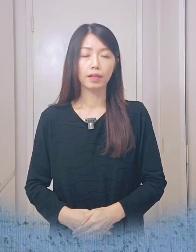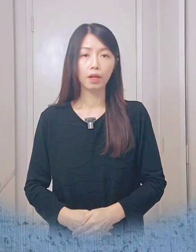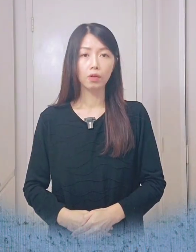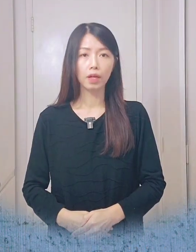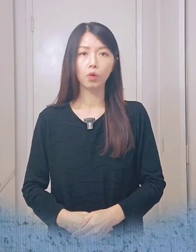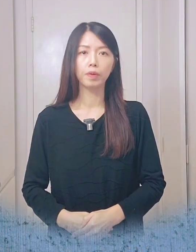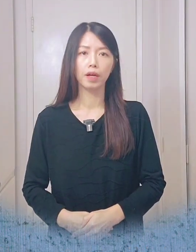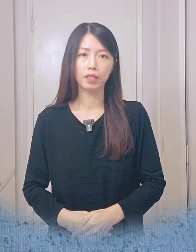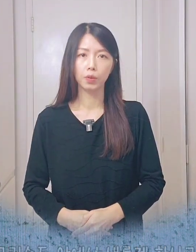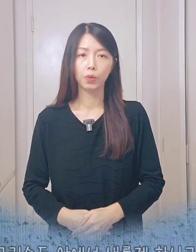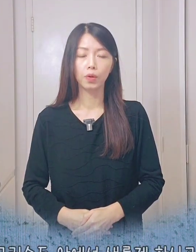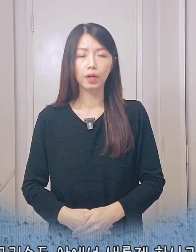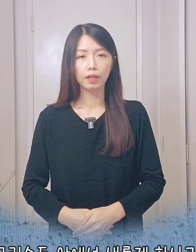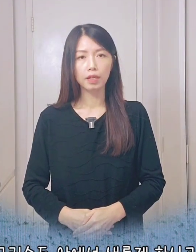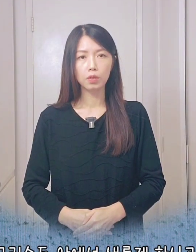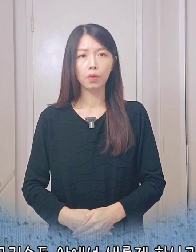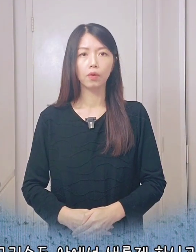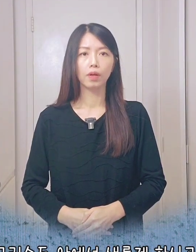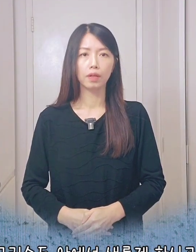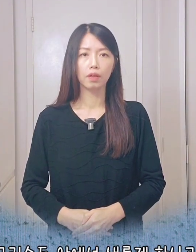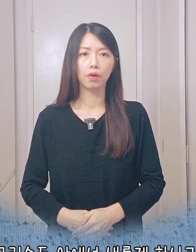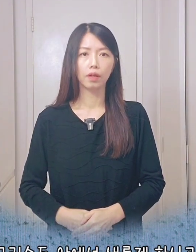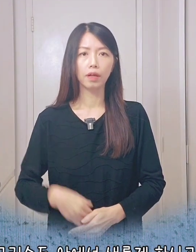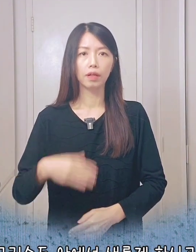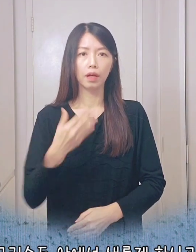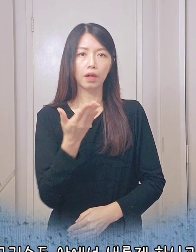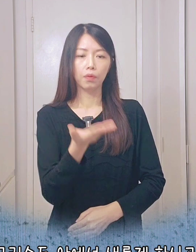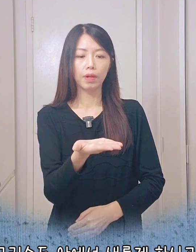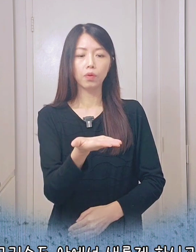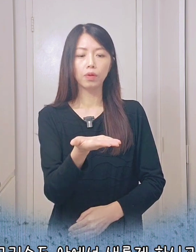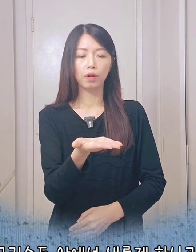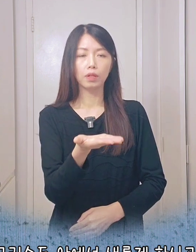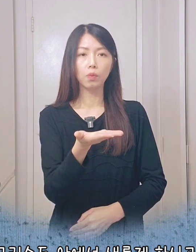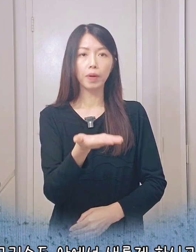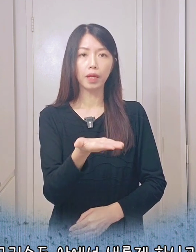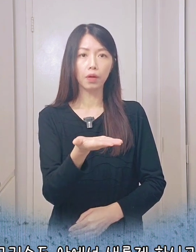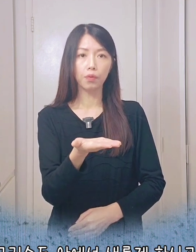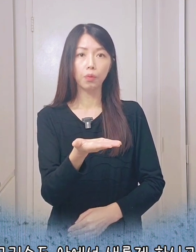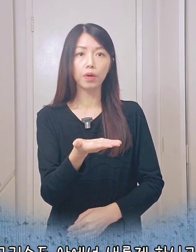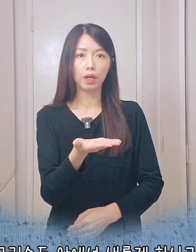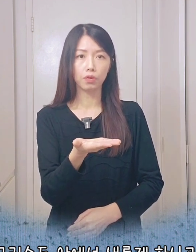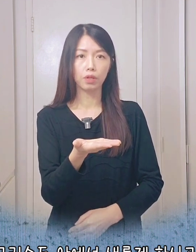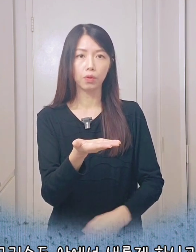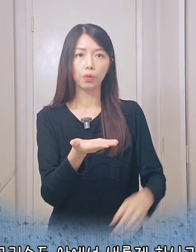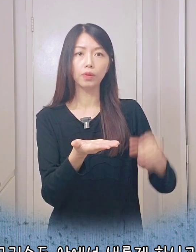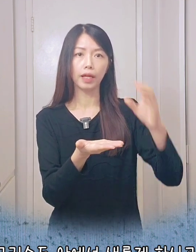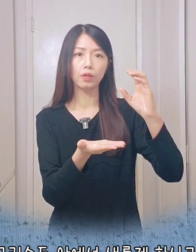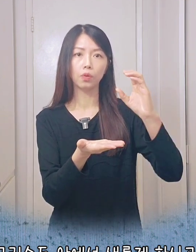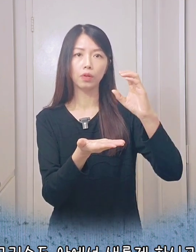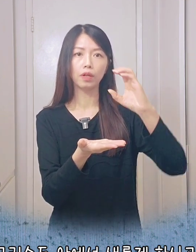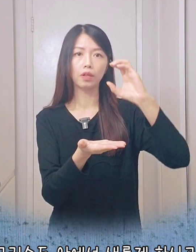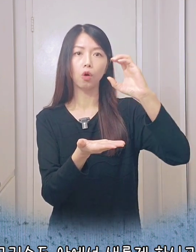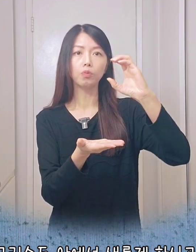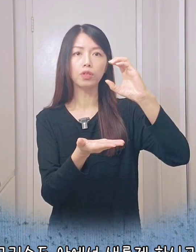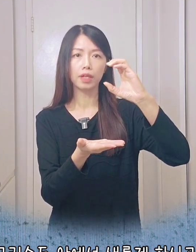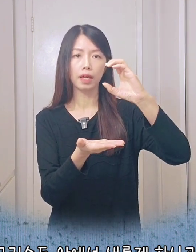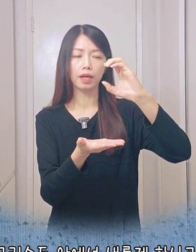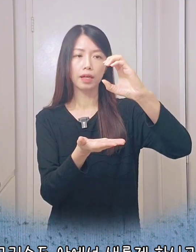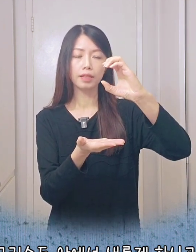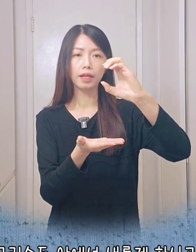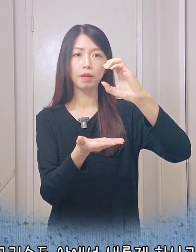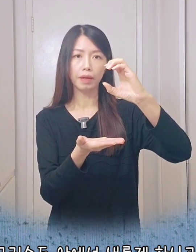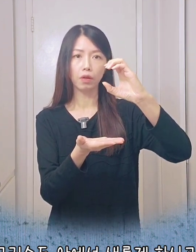그리스도 안에서 새롭게 하시고, 그리스도라고 하는 뜻의 수어는 왼손을 이렇게 손바닥에 위로 보이게 해주시고 다른 손을